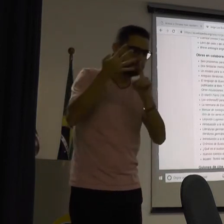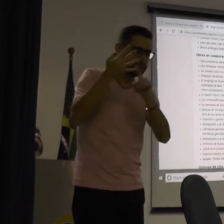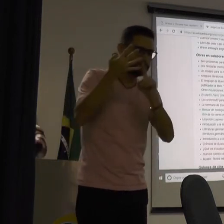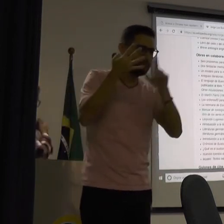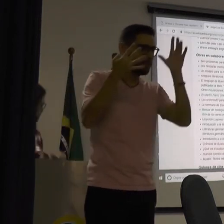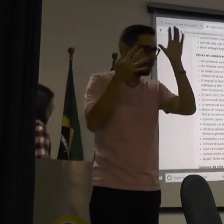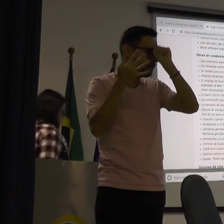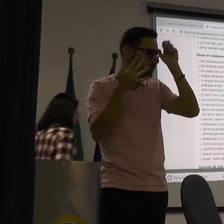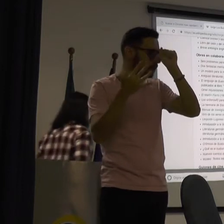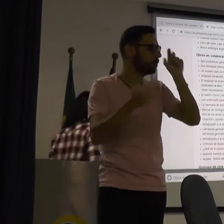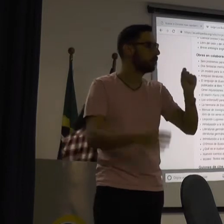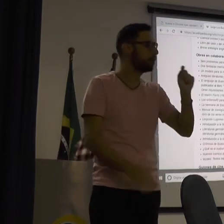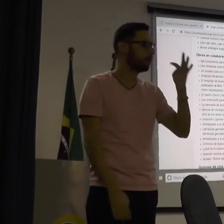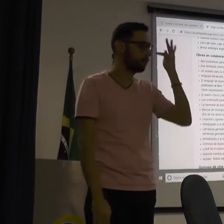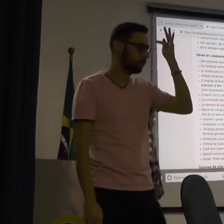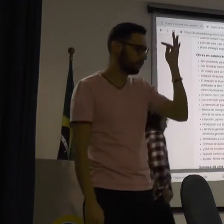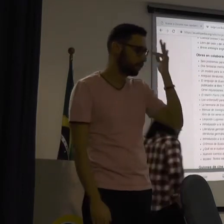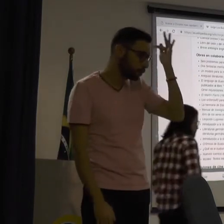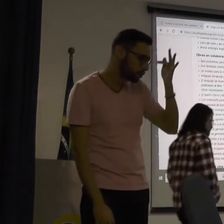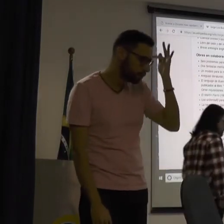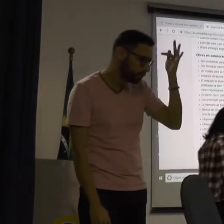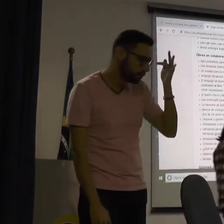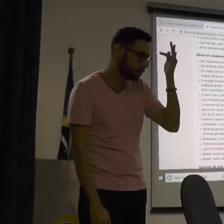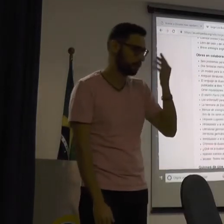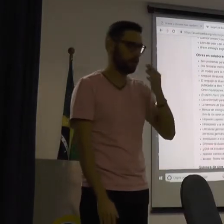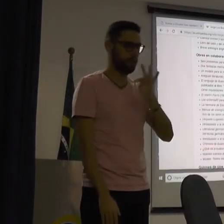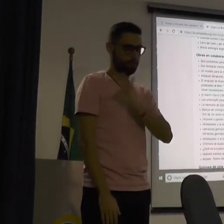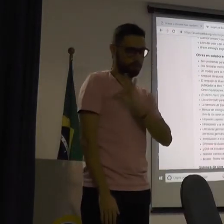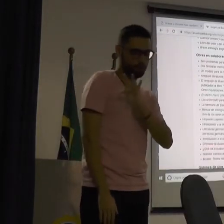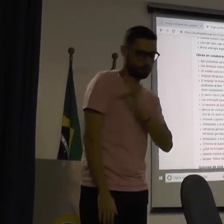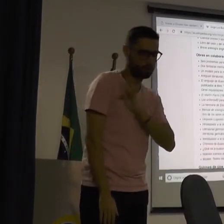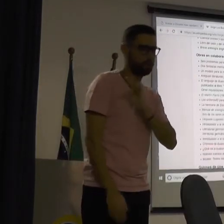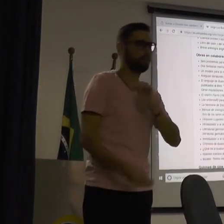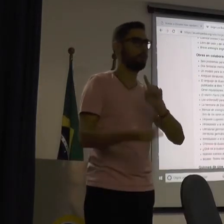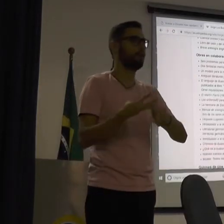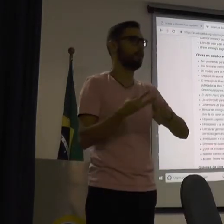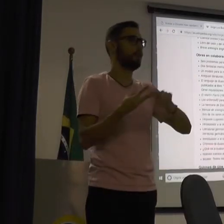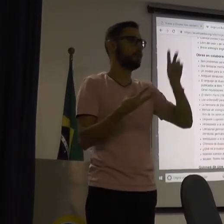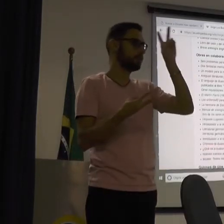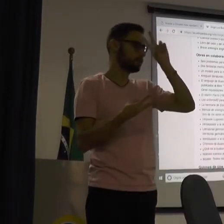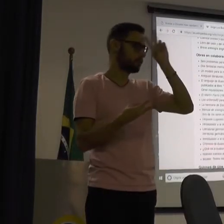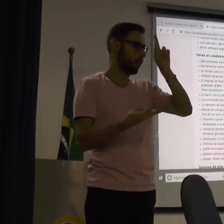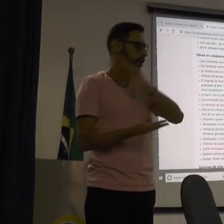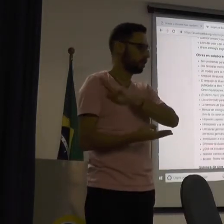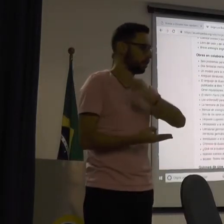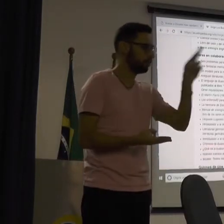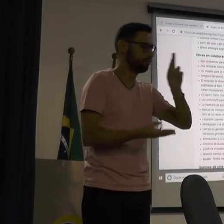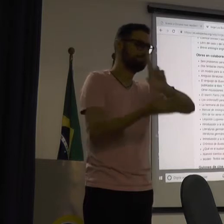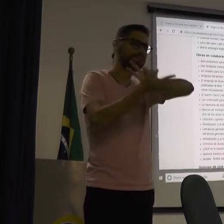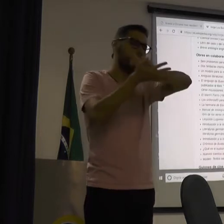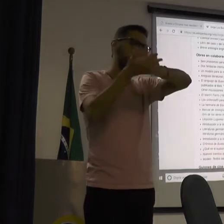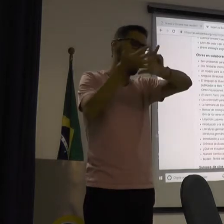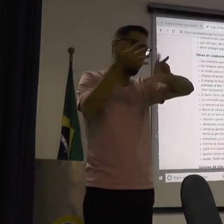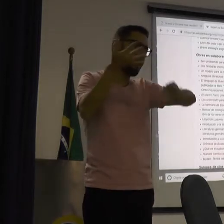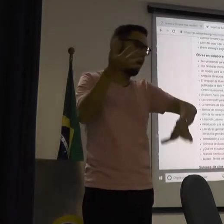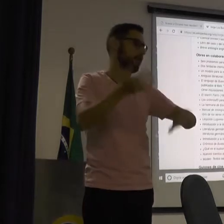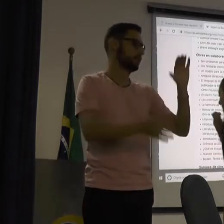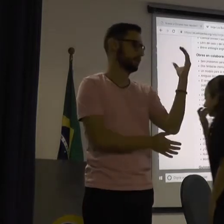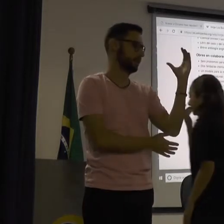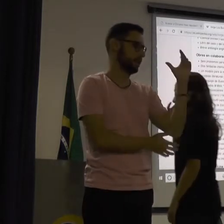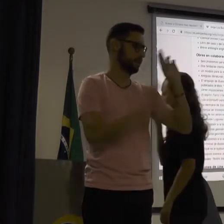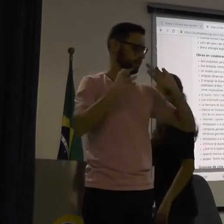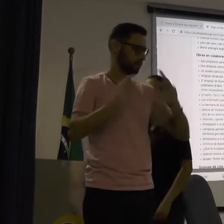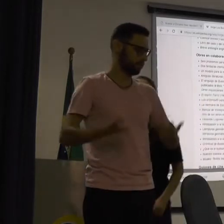da filosofia, teologia, história da religião, e uma série de ciências humanas,